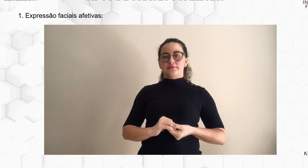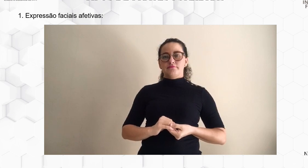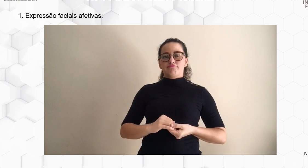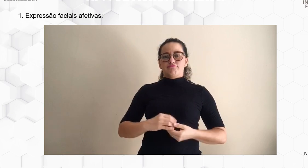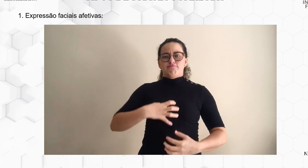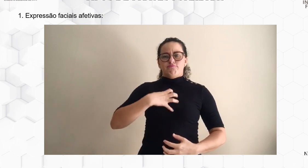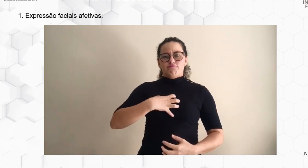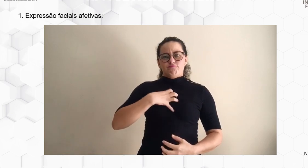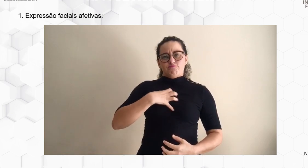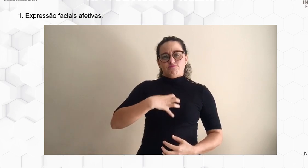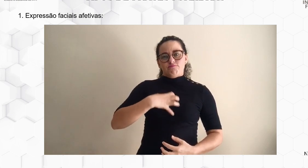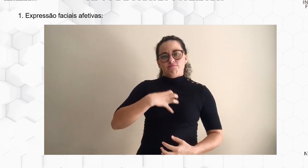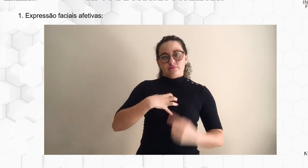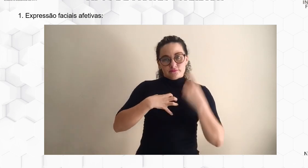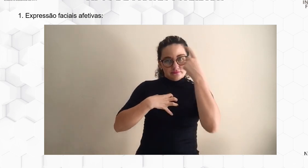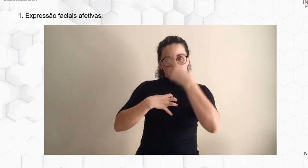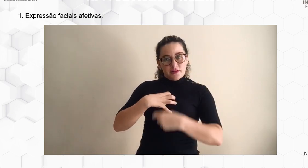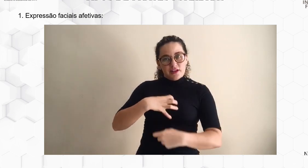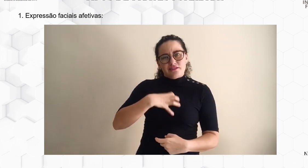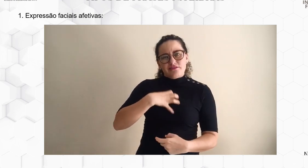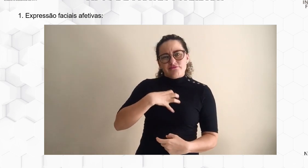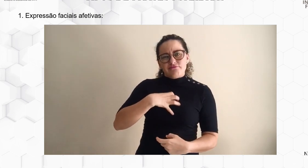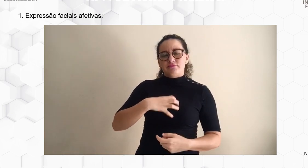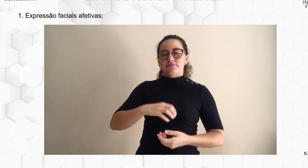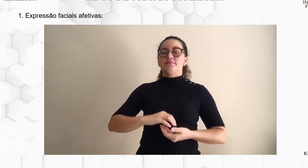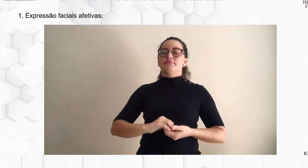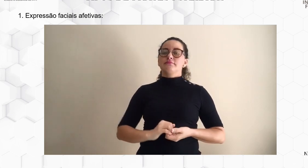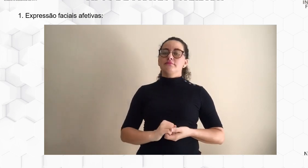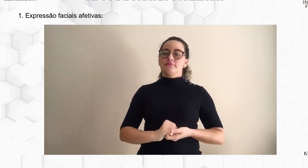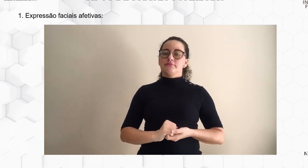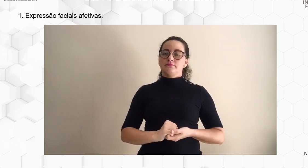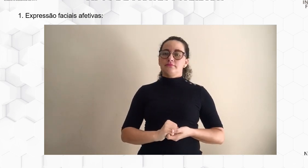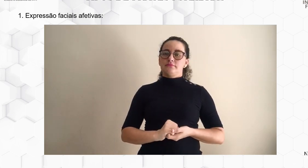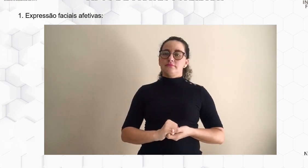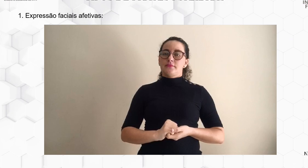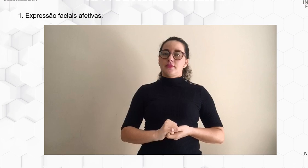que você está passando. Então, por exemplo, raiva,